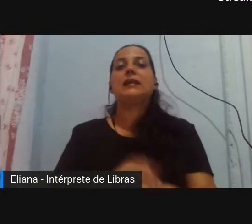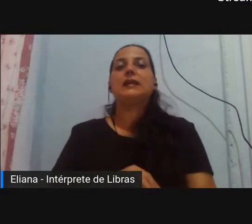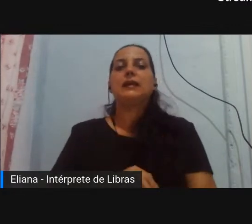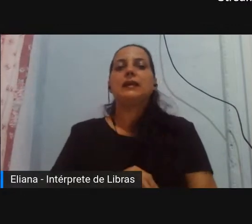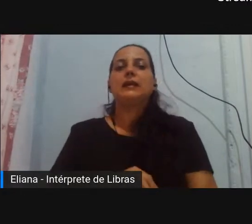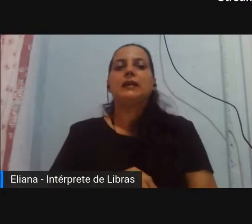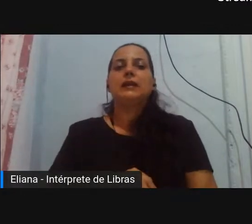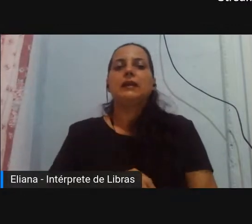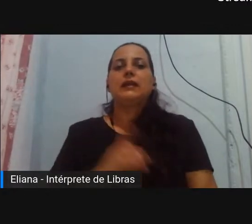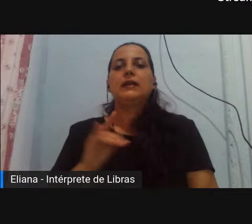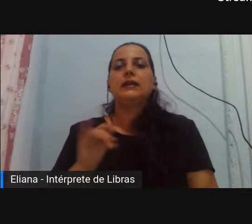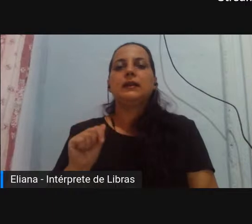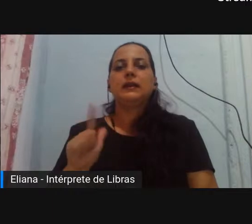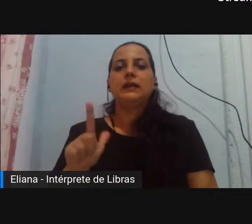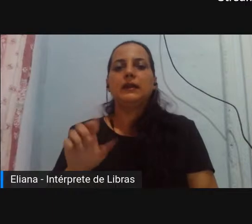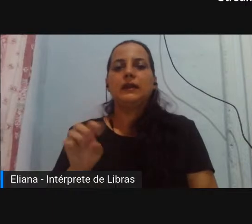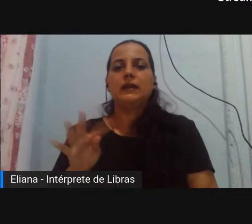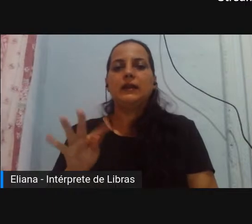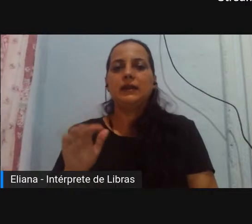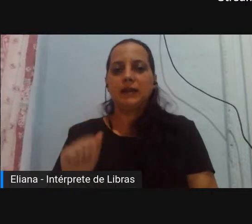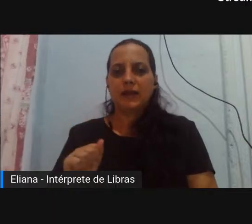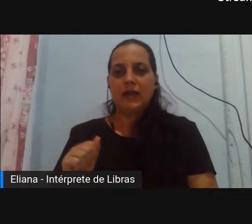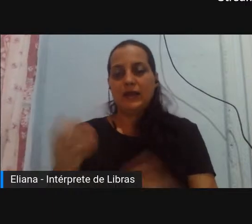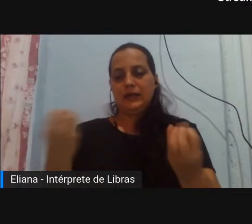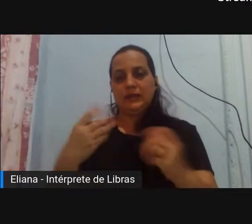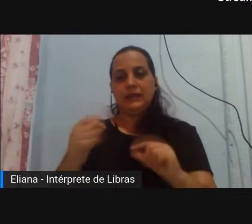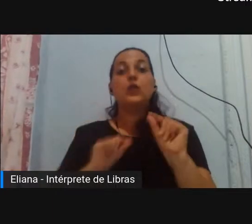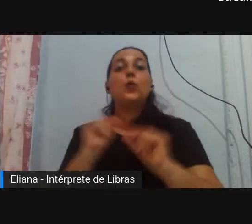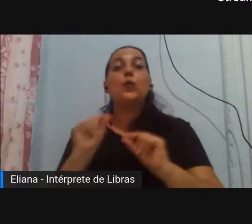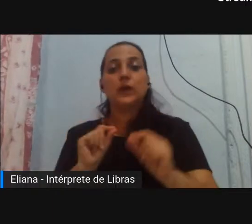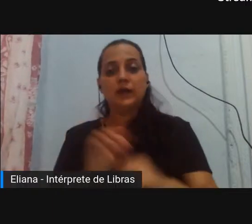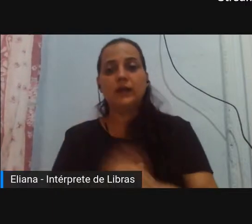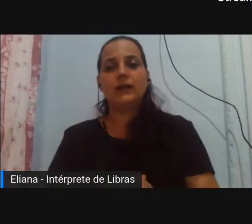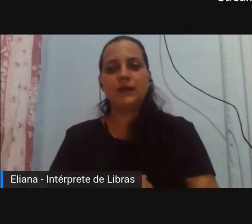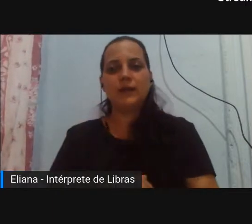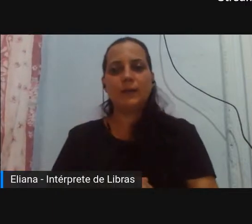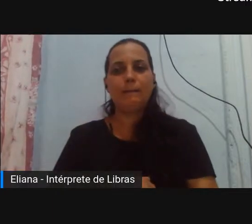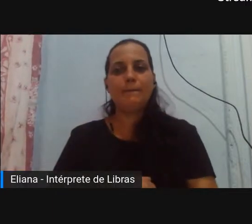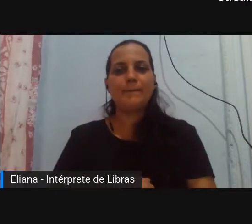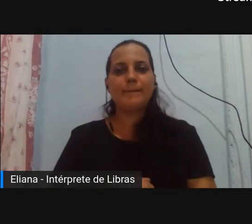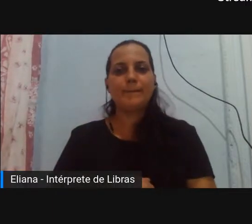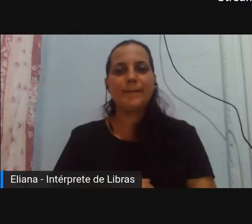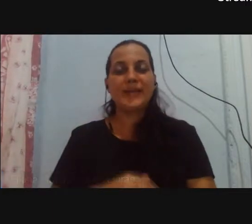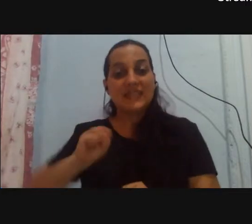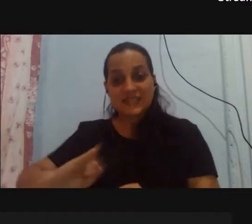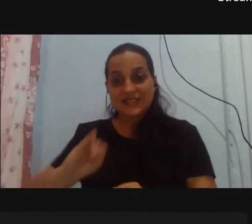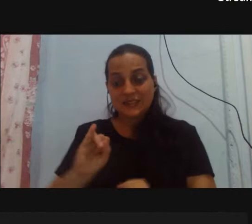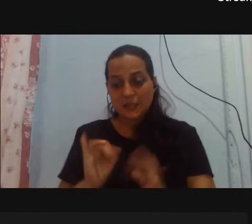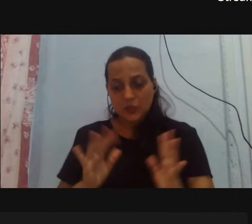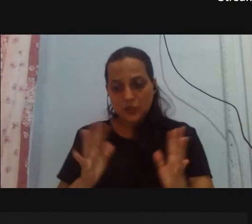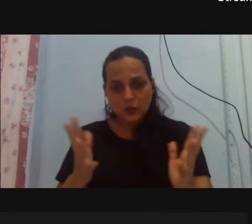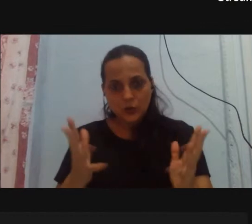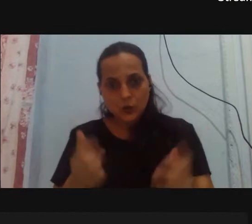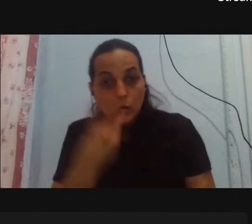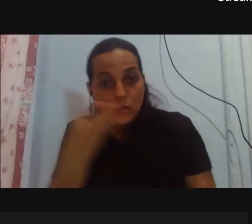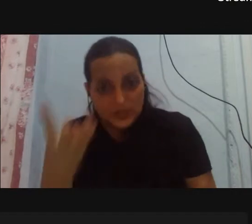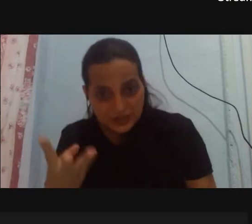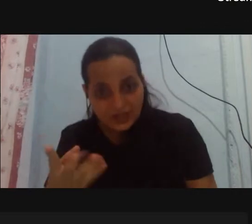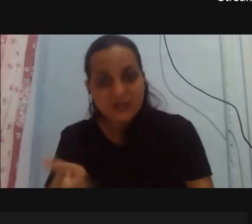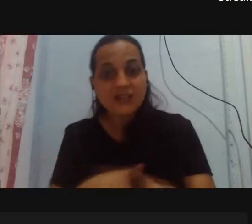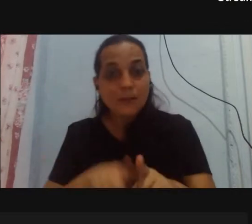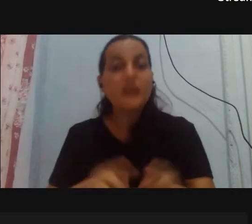que a quantidade gera a qualidade. Nós